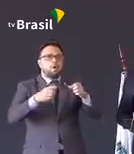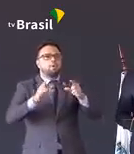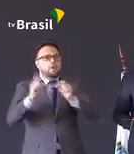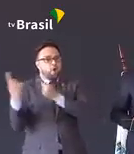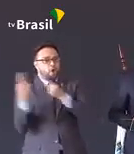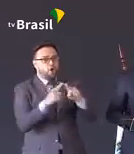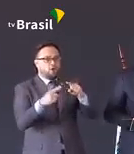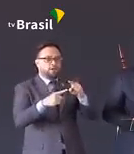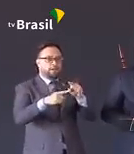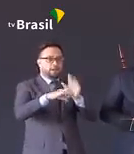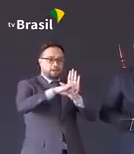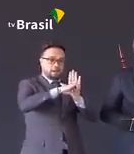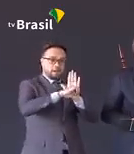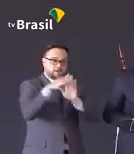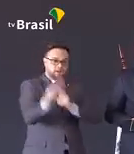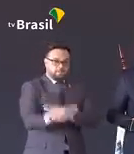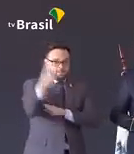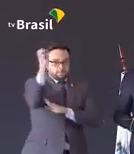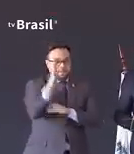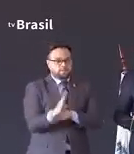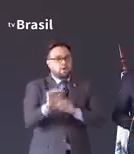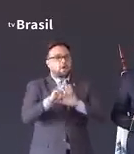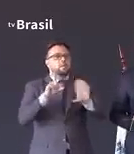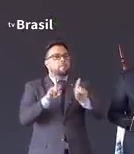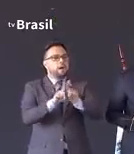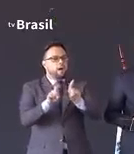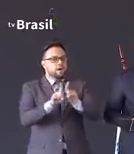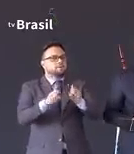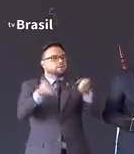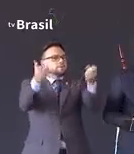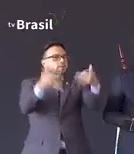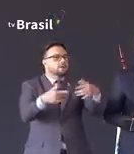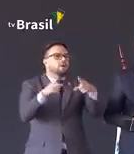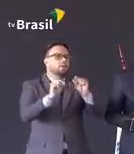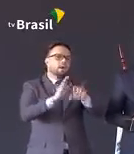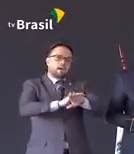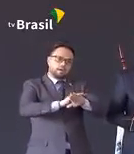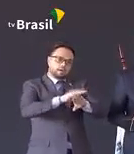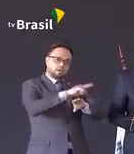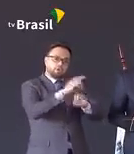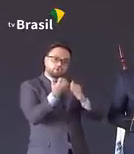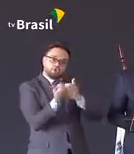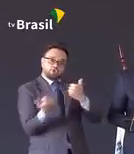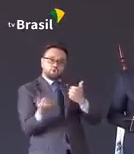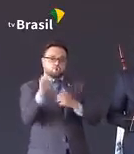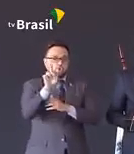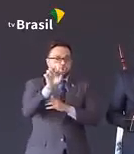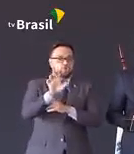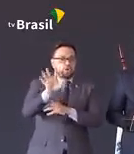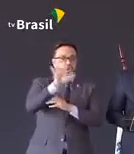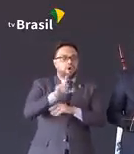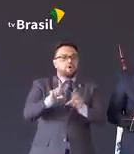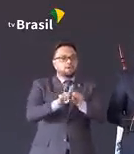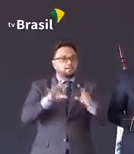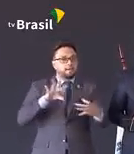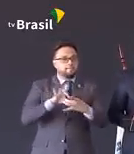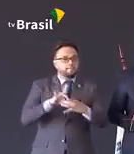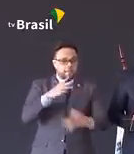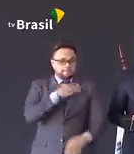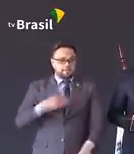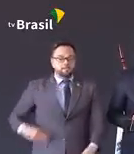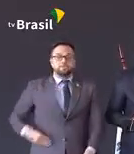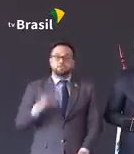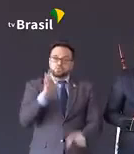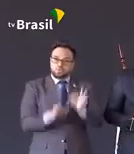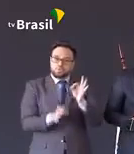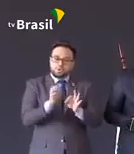Brasil. E como disse há pouco também, iniciativa do diretor-geral e do ministro da Justiça,